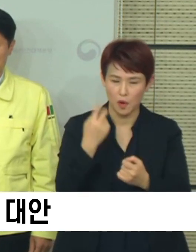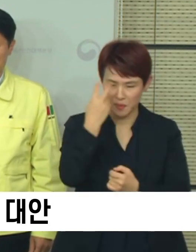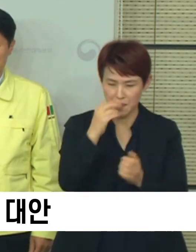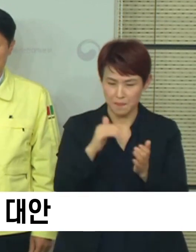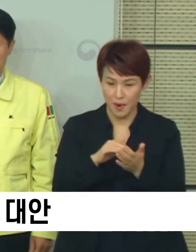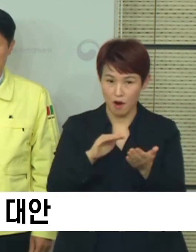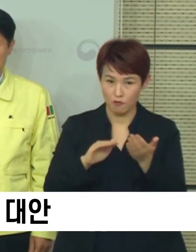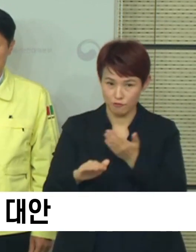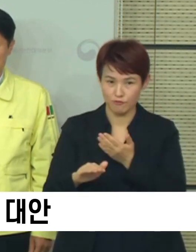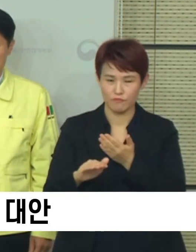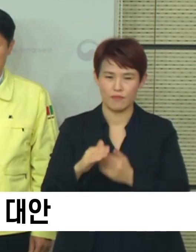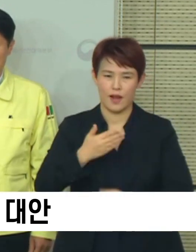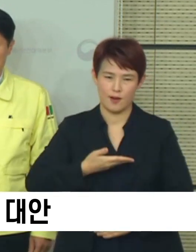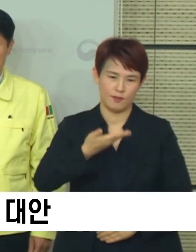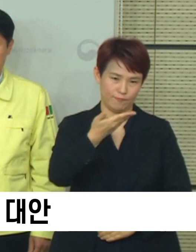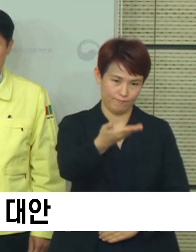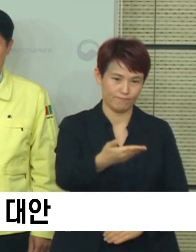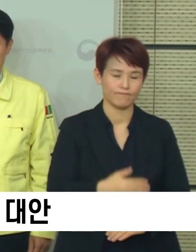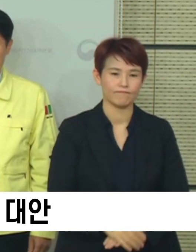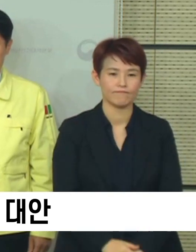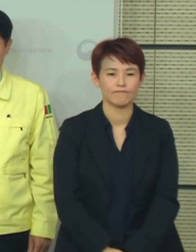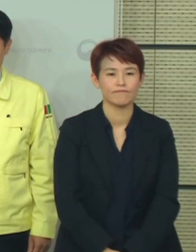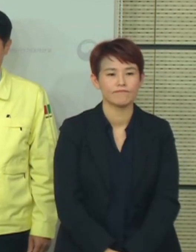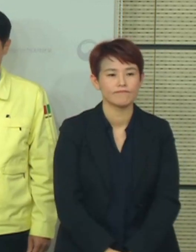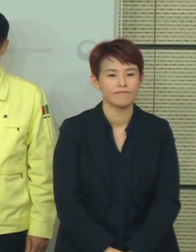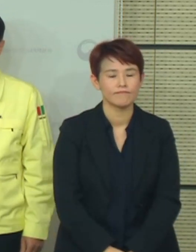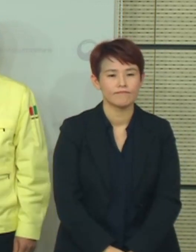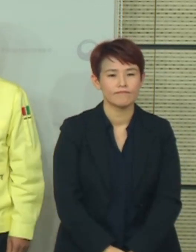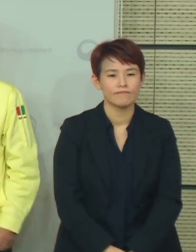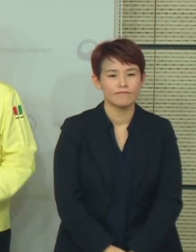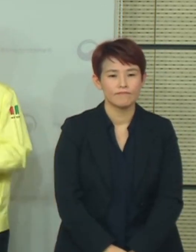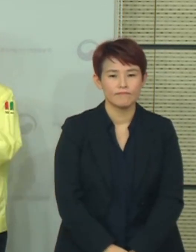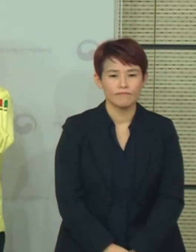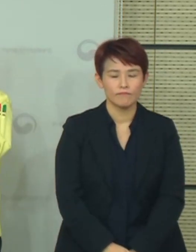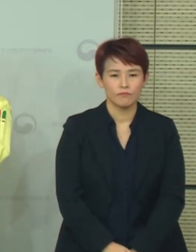검토하고 논의해서 발표할 계획에 있습니다.